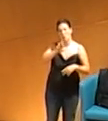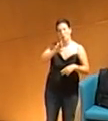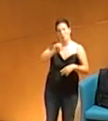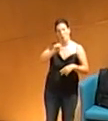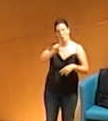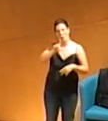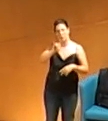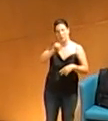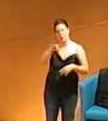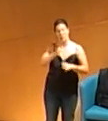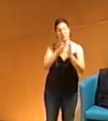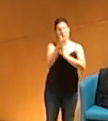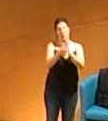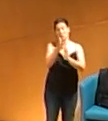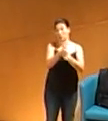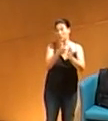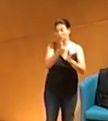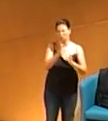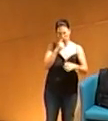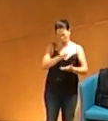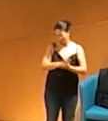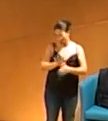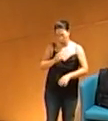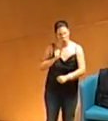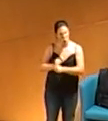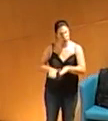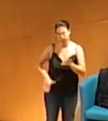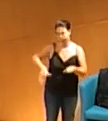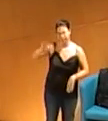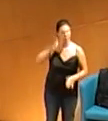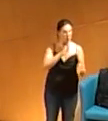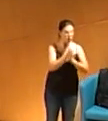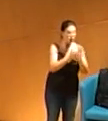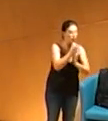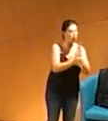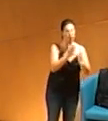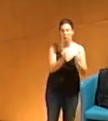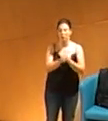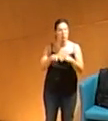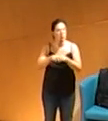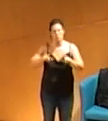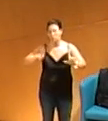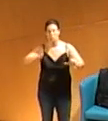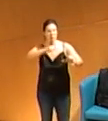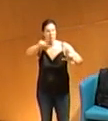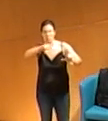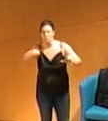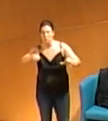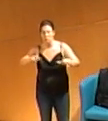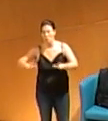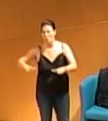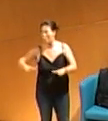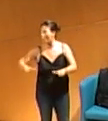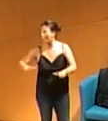ans. Elle utilise ses mains pour parler. Elle utilise aussi des tableaux de communication. À Toulouse, vous